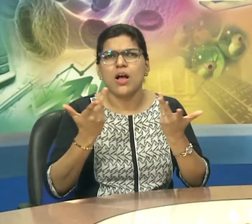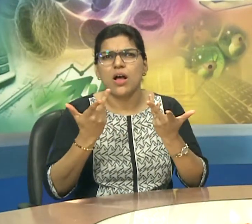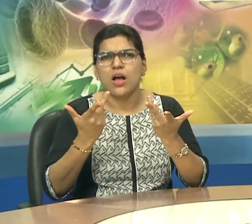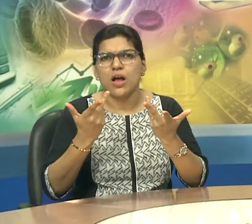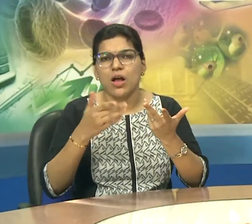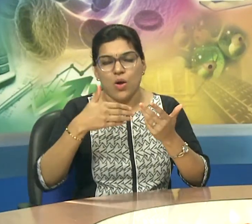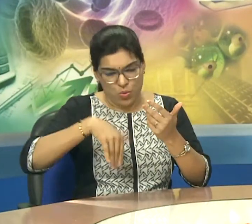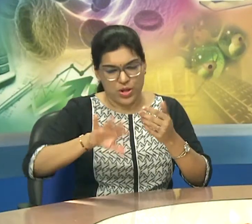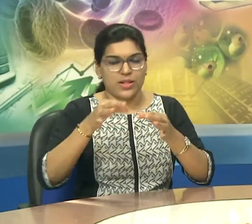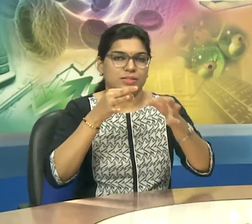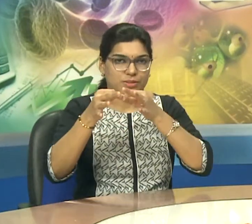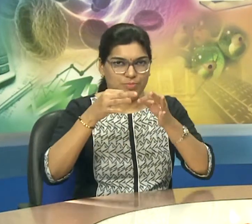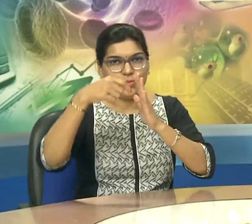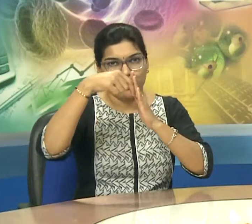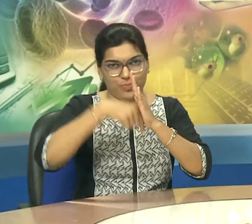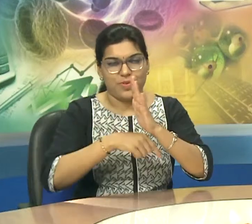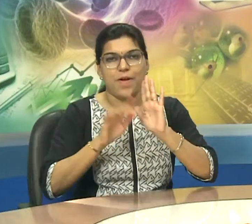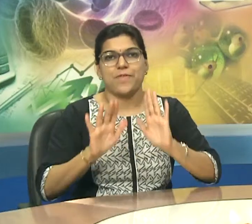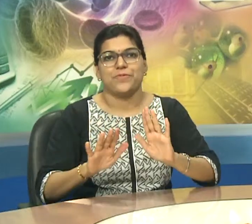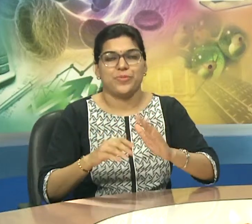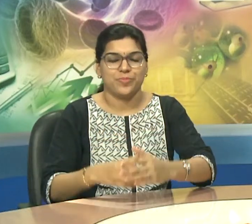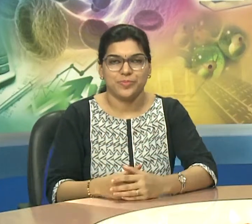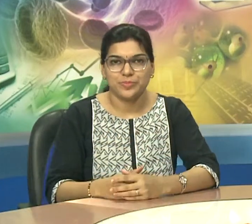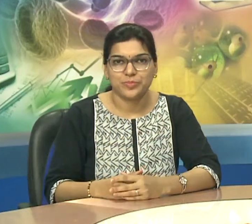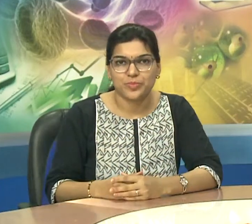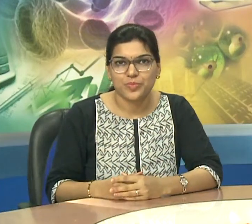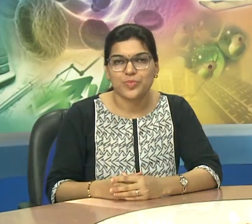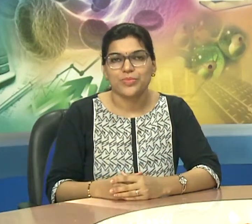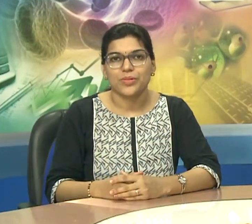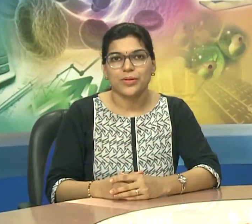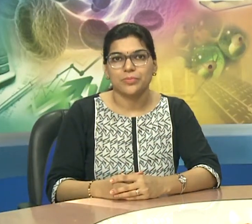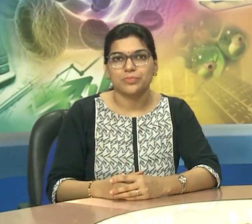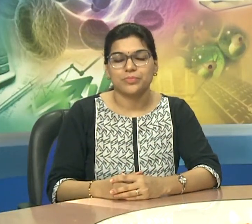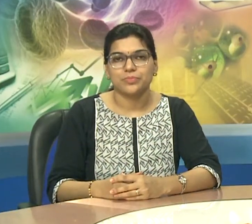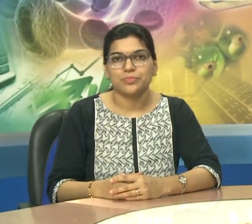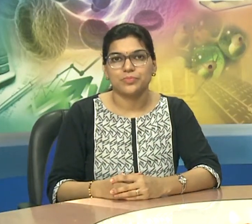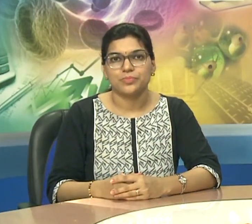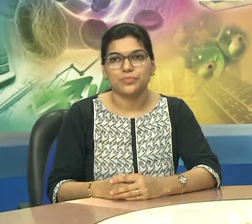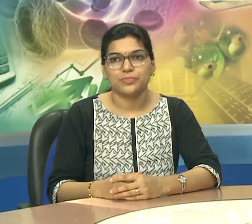points we will be discussing now.